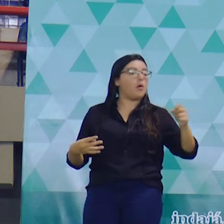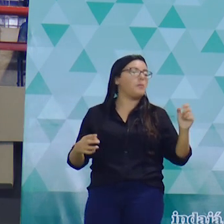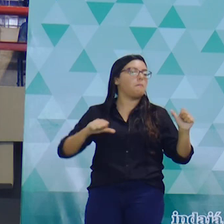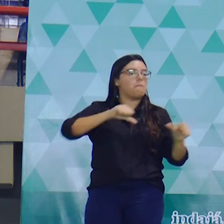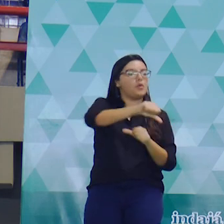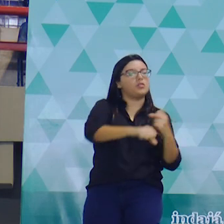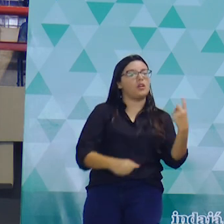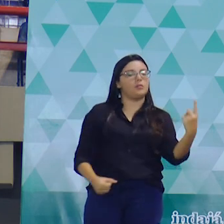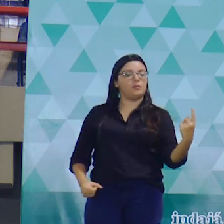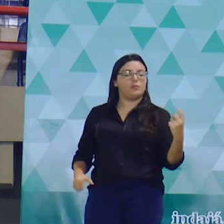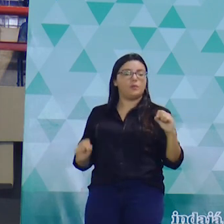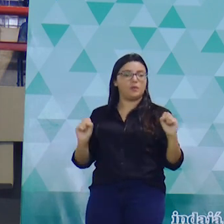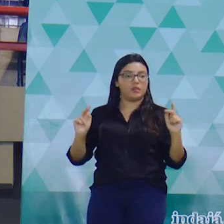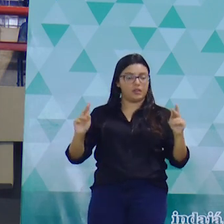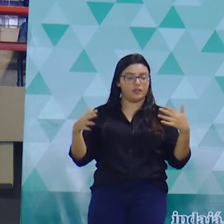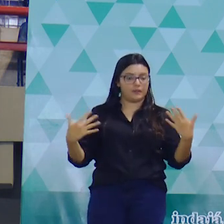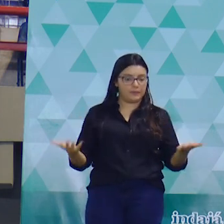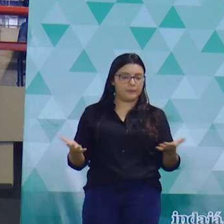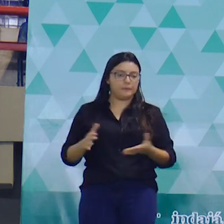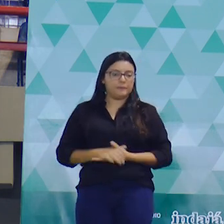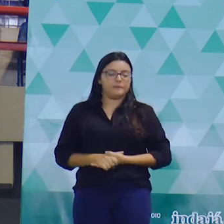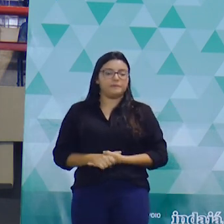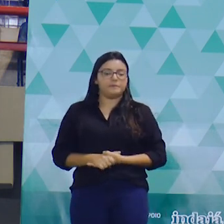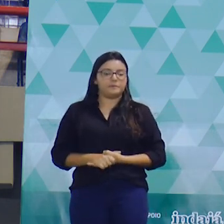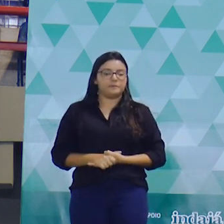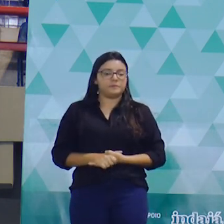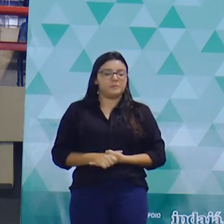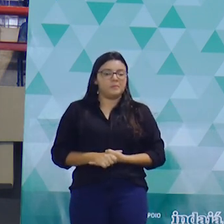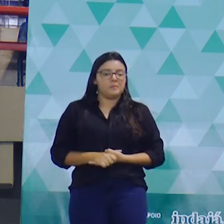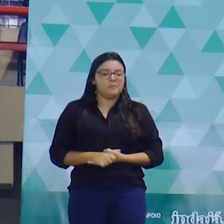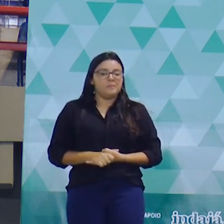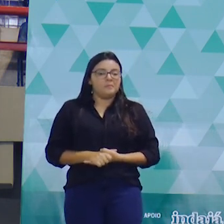mol. Ok? Bom,